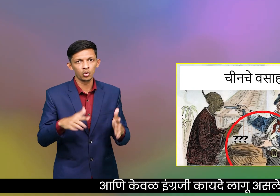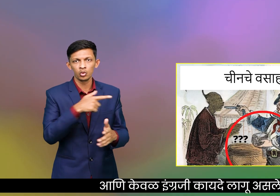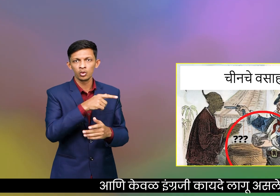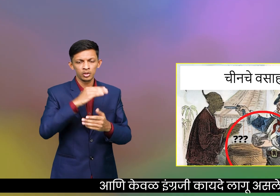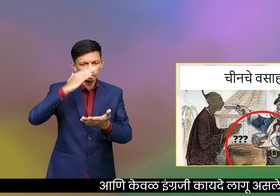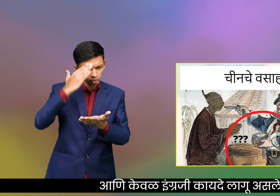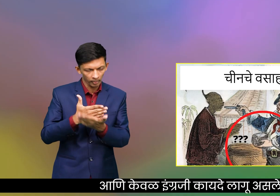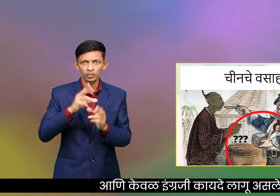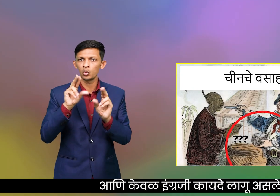असलेल्या